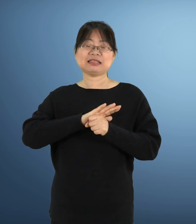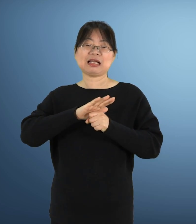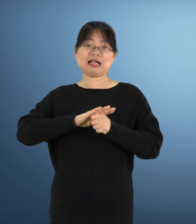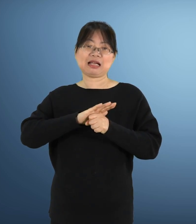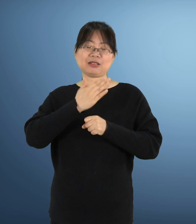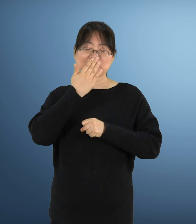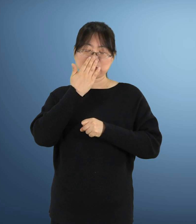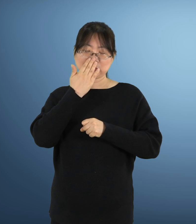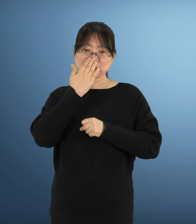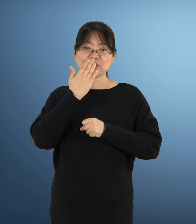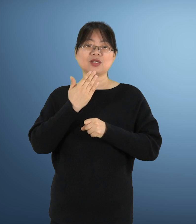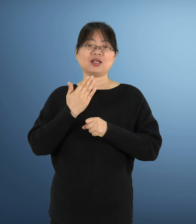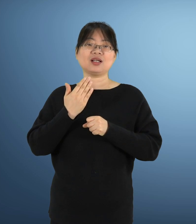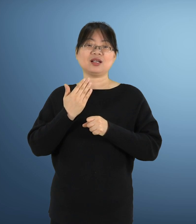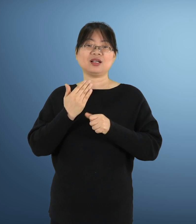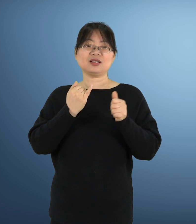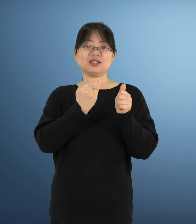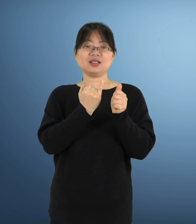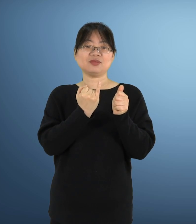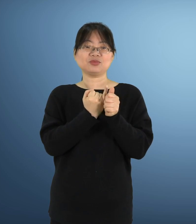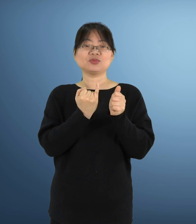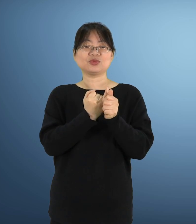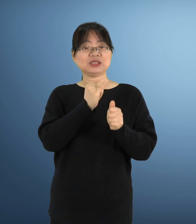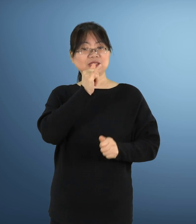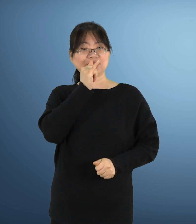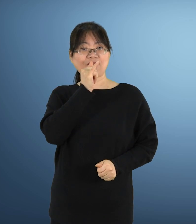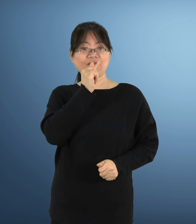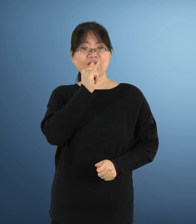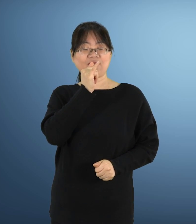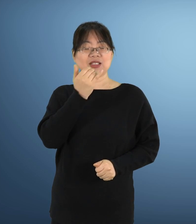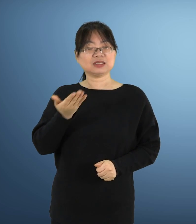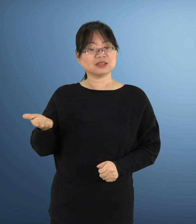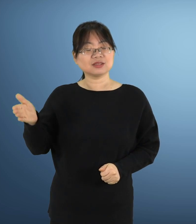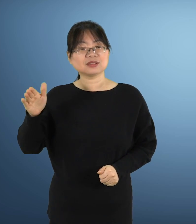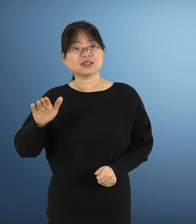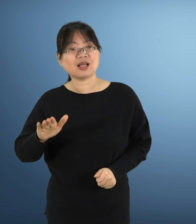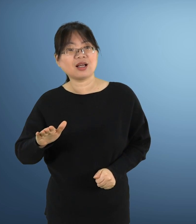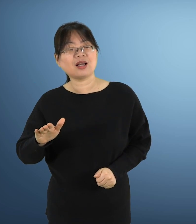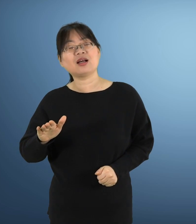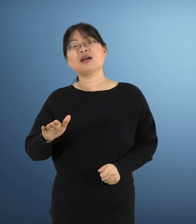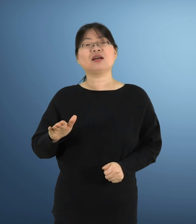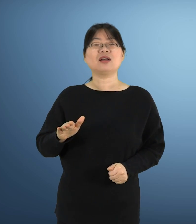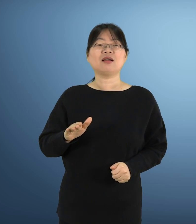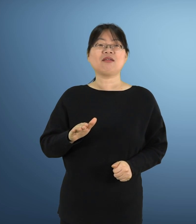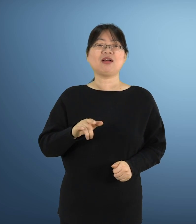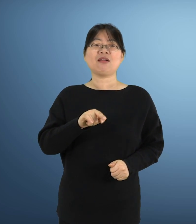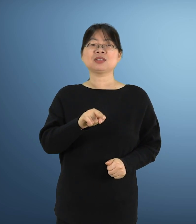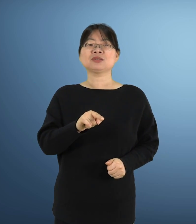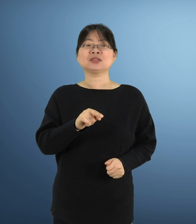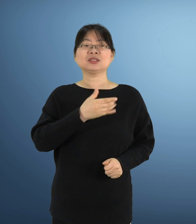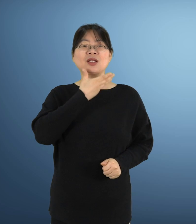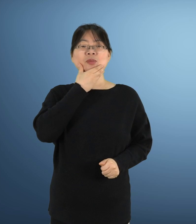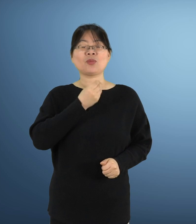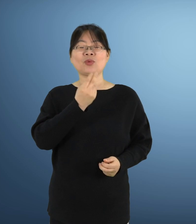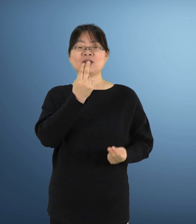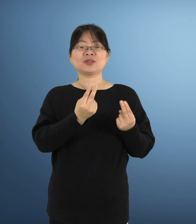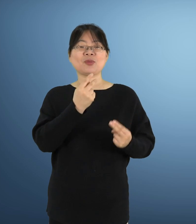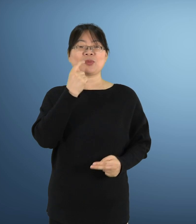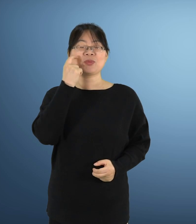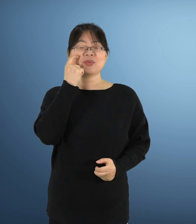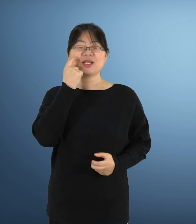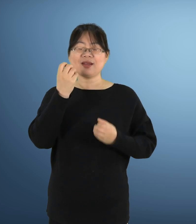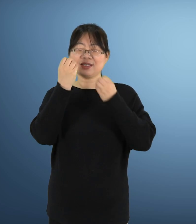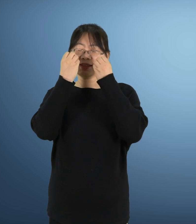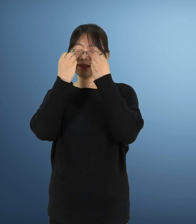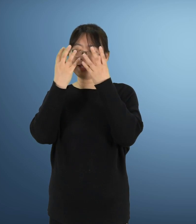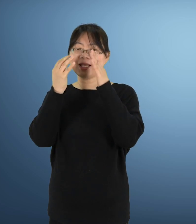있겠죠. 가정이 너무 행복하니까. 그런데 그것과는 비견될 수 없는